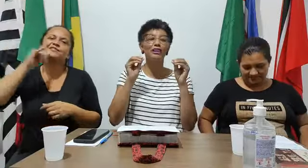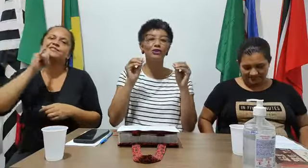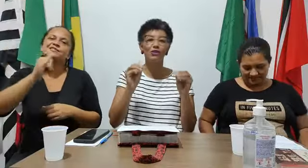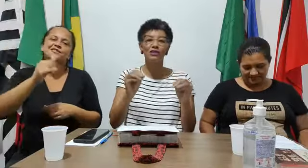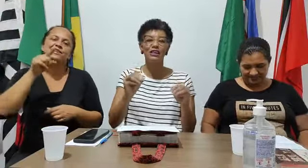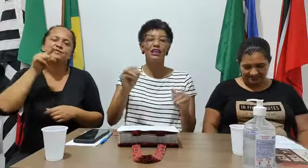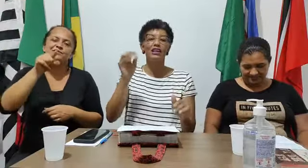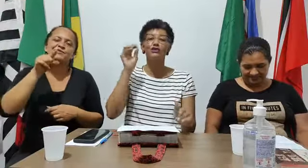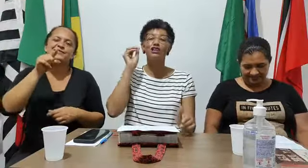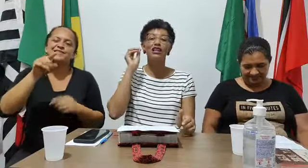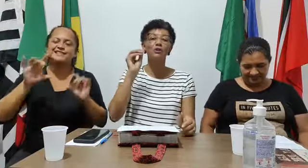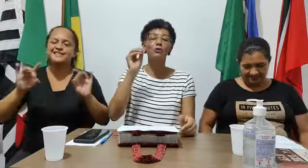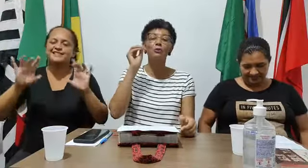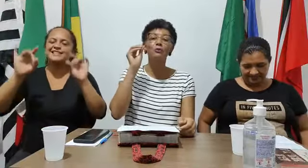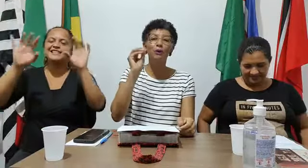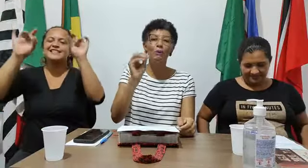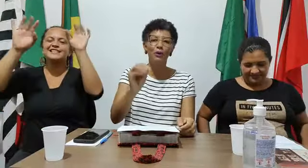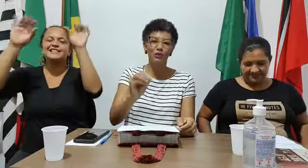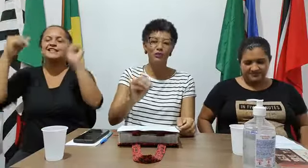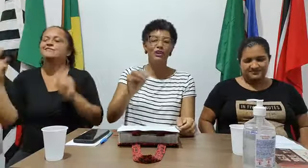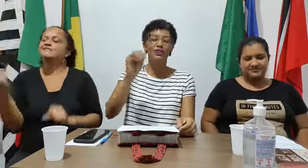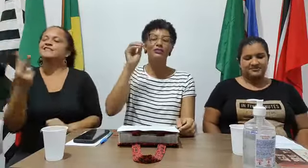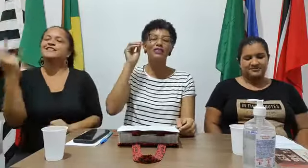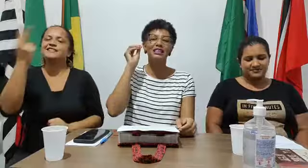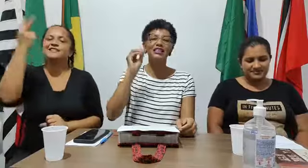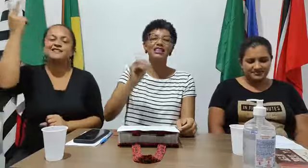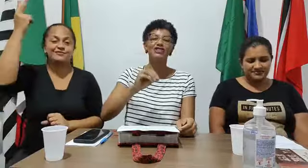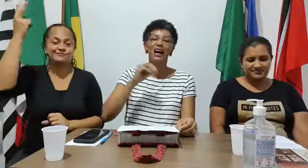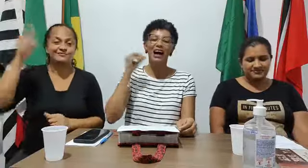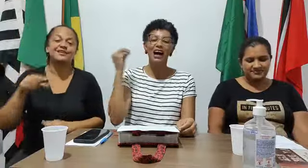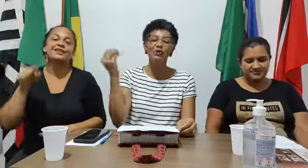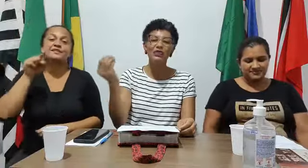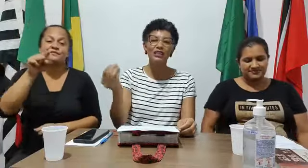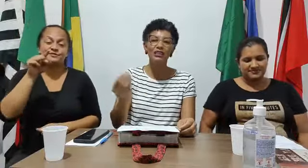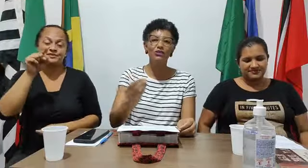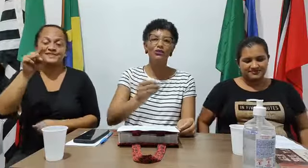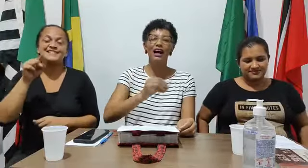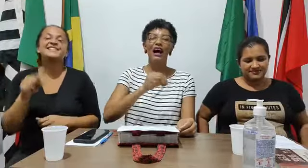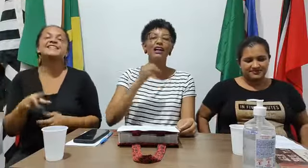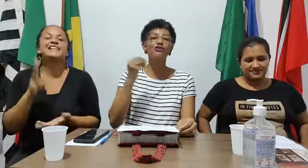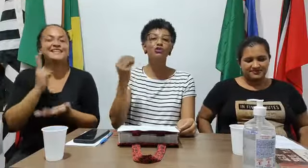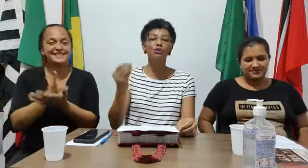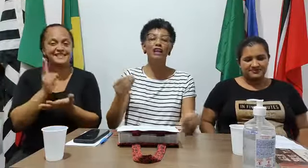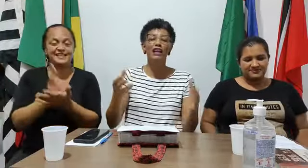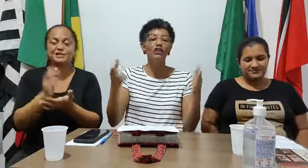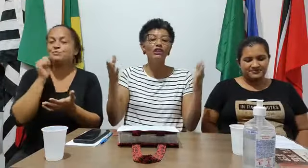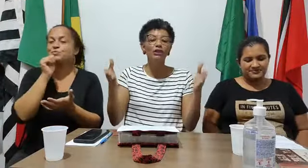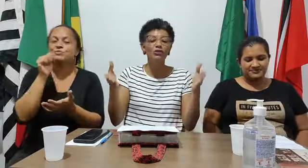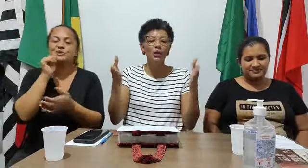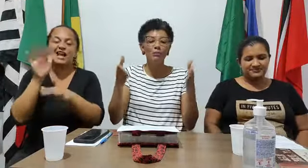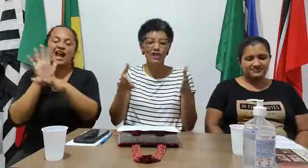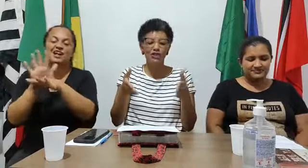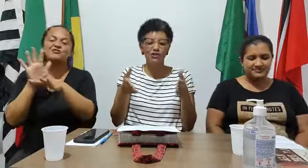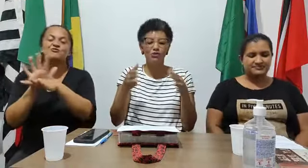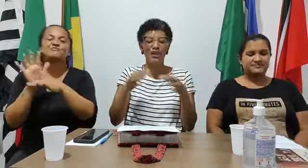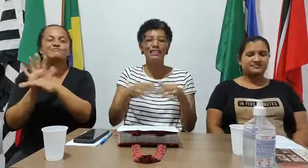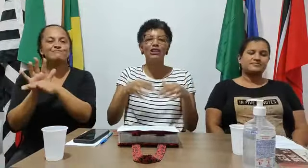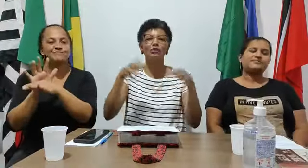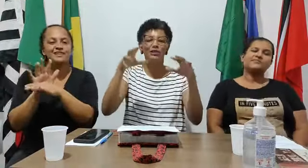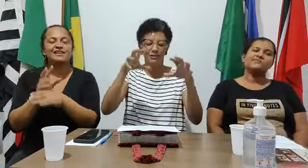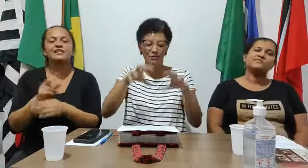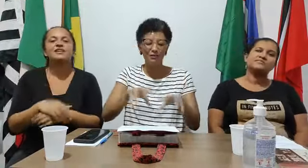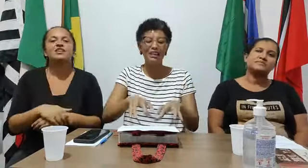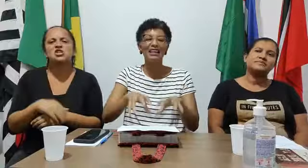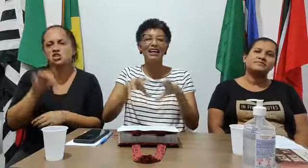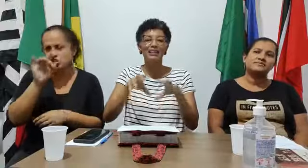é valiosa e eu te criei com um propósito, que você seja auxiliadora, adjutora, não somente no